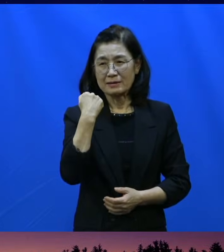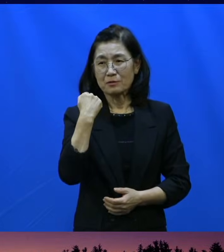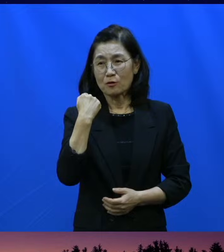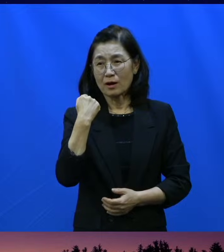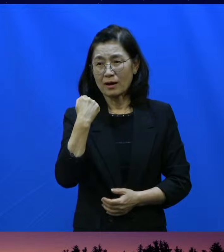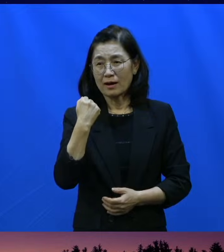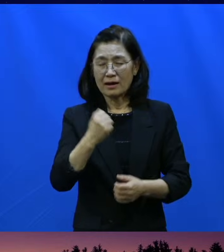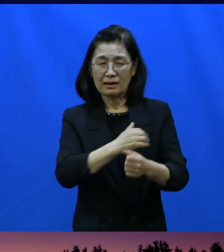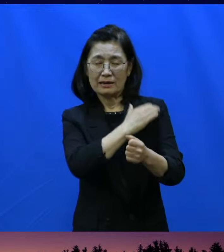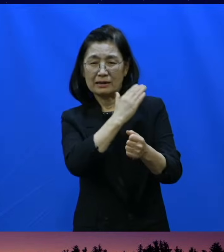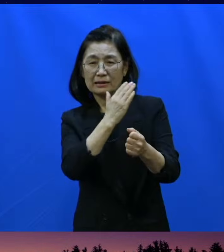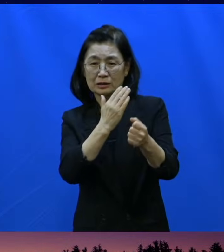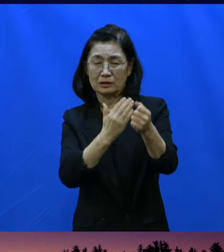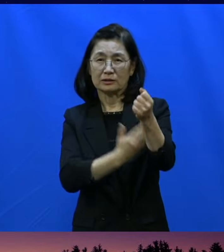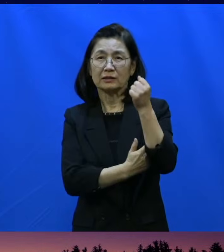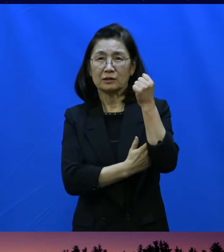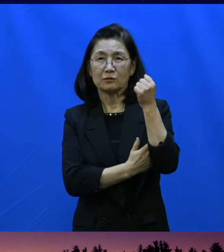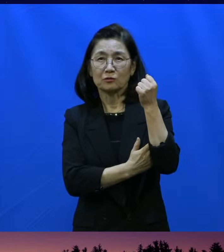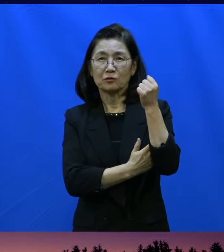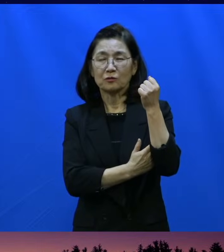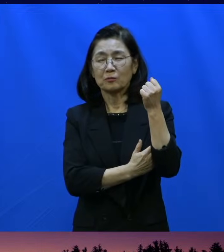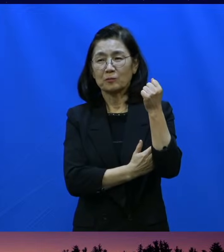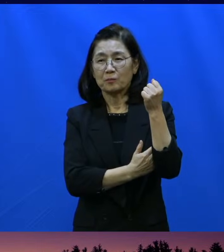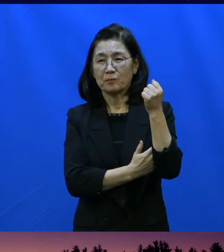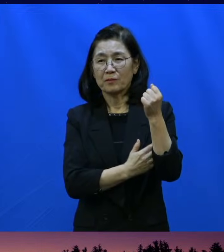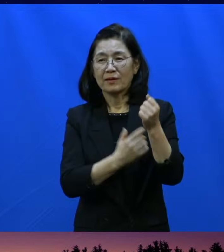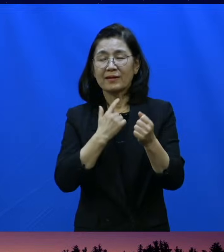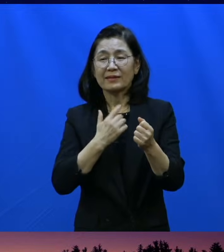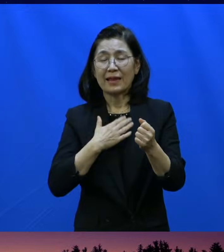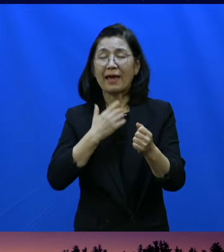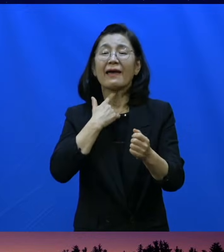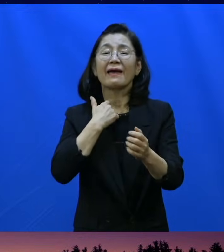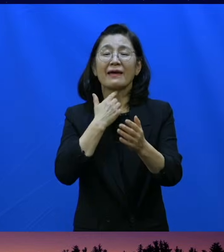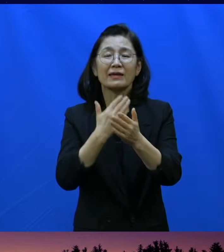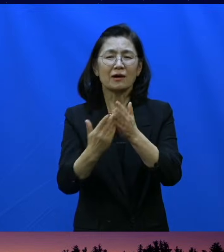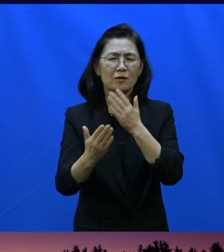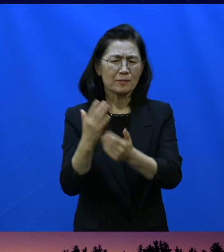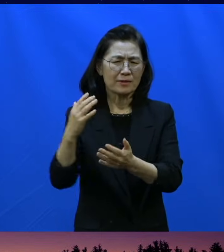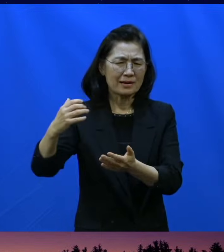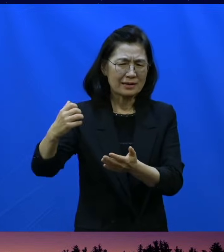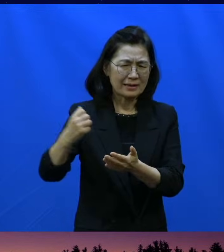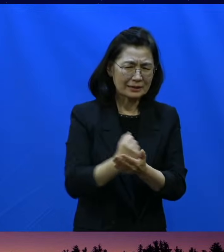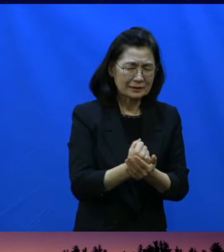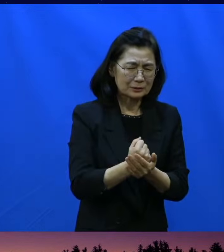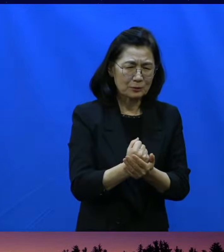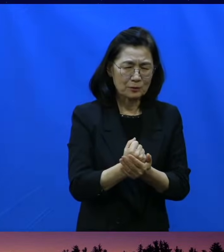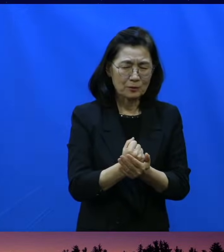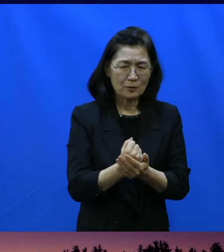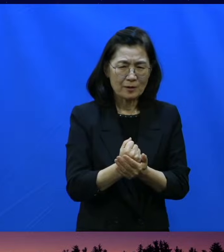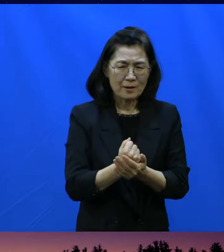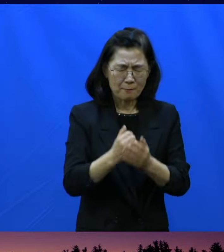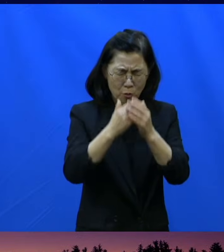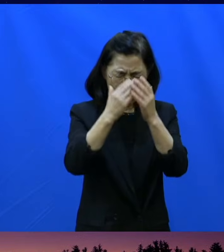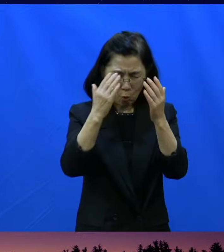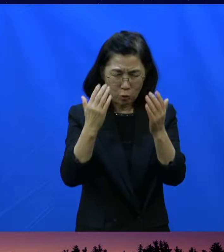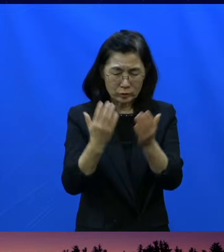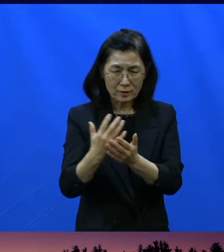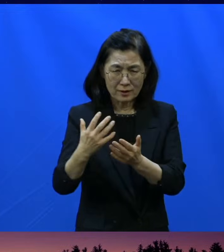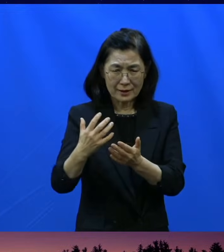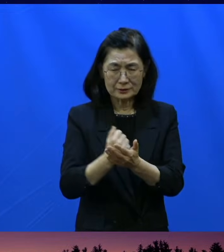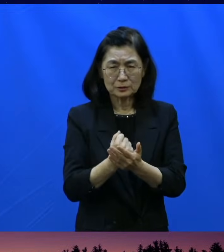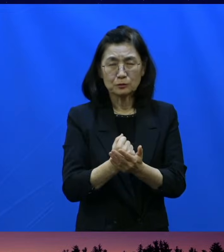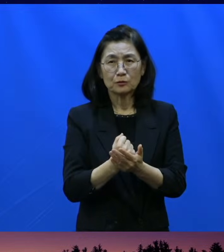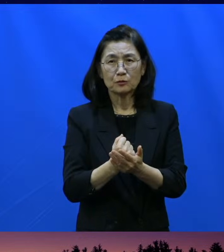경험으로, 내가 할 수 있는 스킬로, 내가 가지고 있는 테크닉으로, 내가 가지고 있는 인맥으로, 내가 가지고 있는 모든 걸 동원해서 뭔가를 할 수 있을